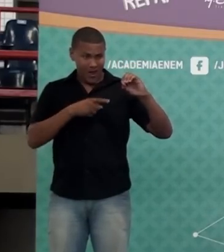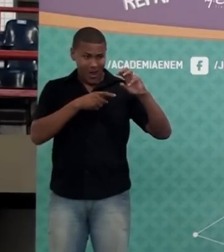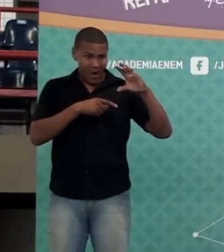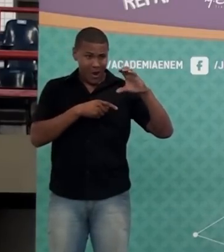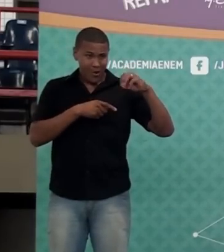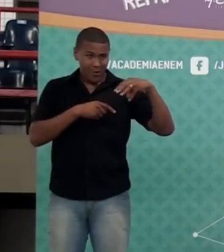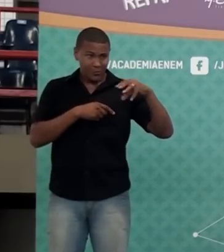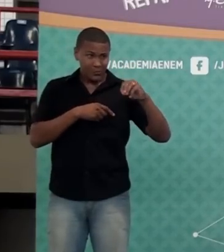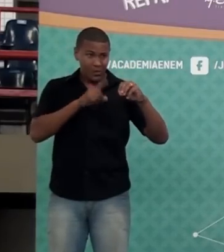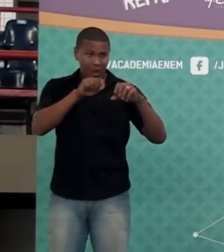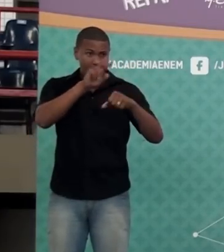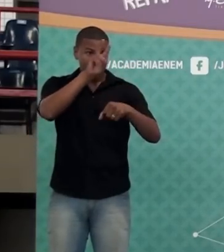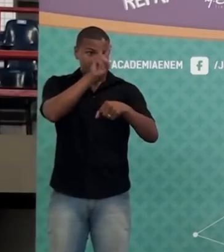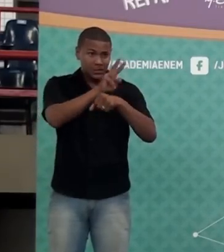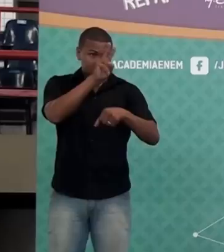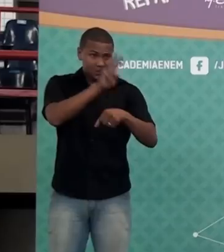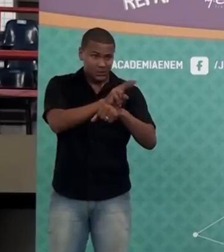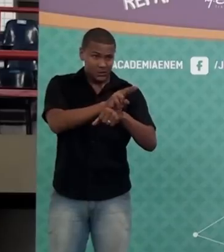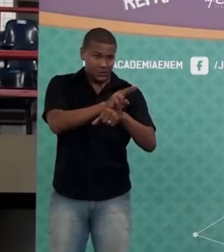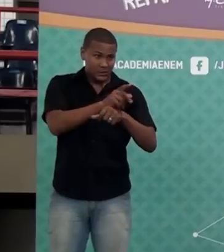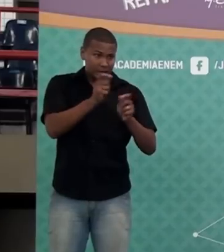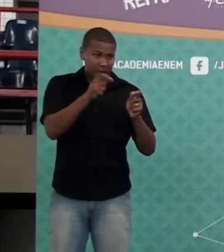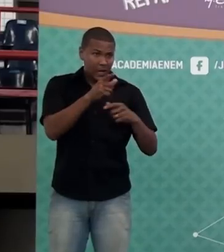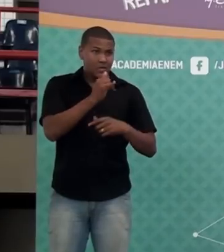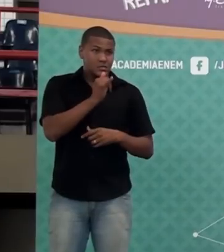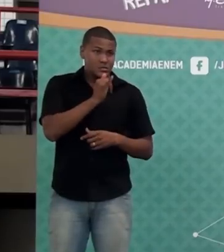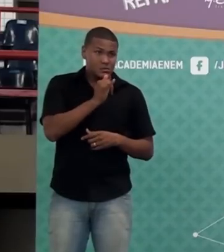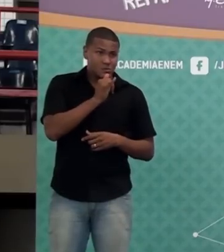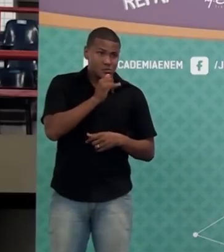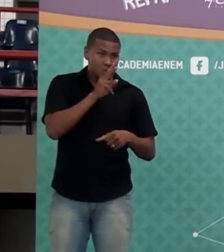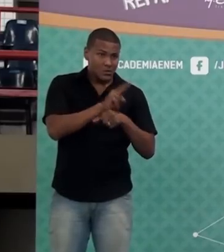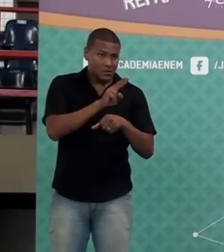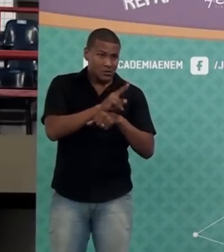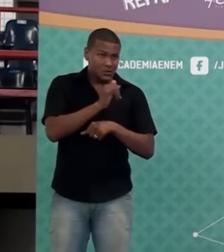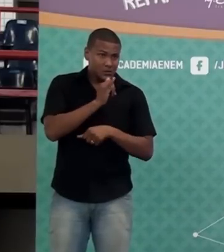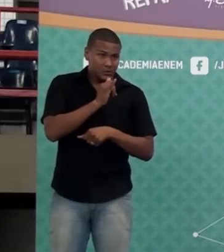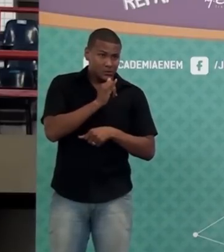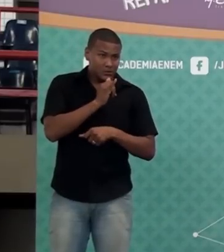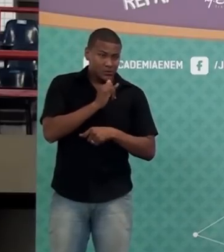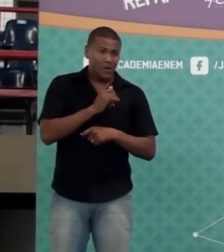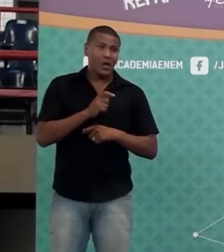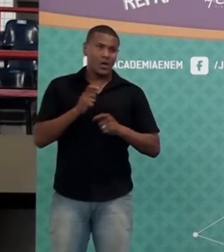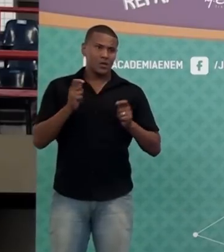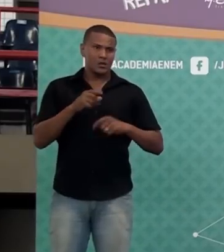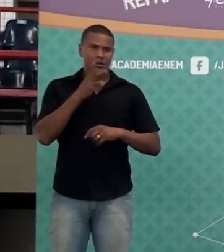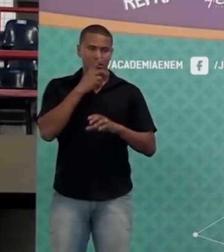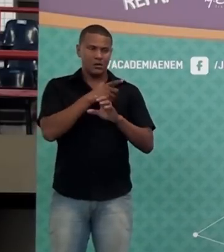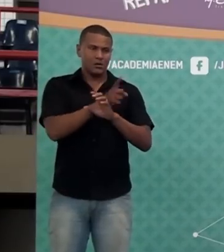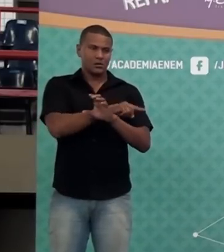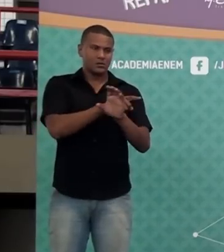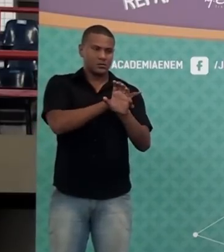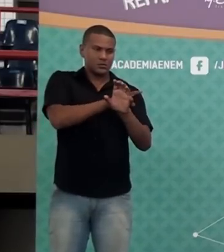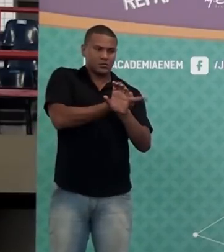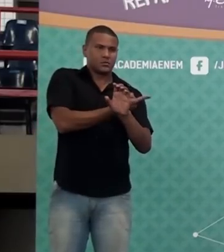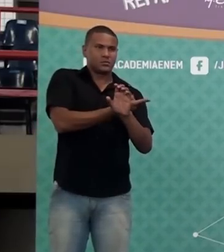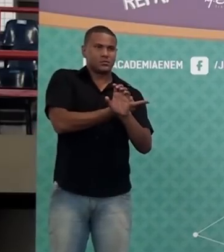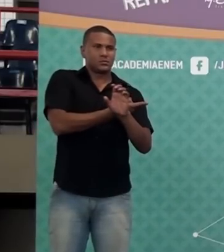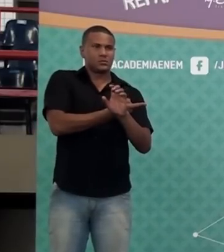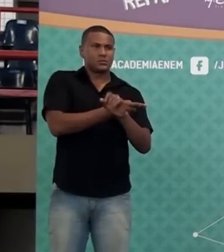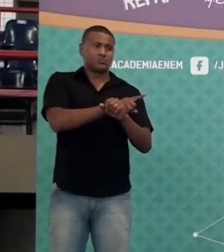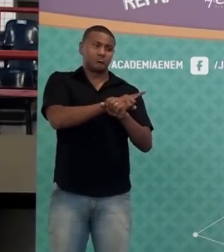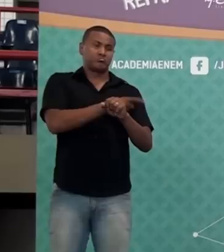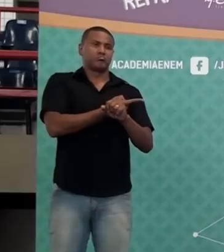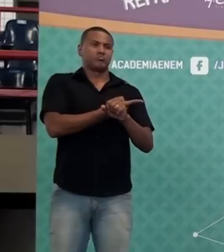dar exemplo, antes do como tem uma vírgula. E eu não uso 2 pontos depois. Eu